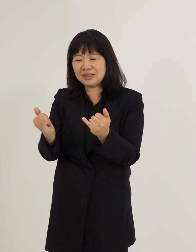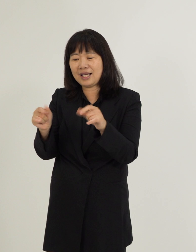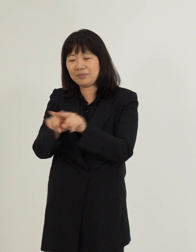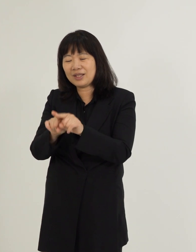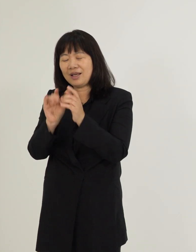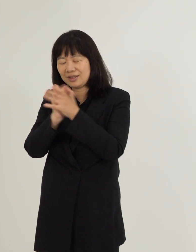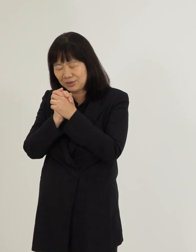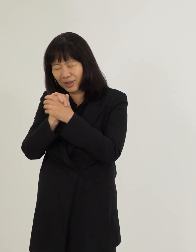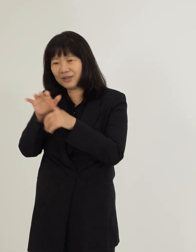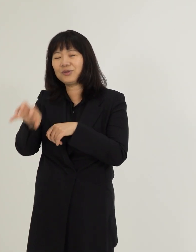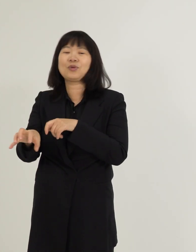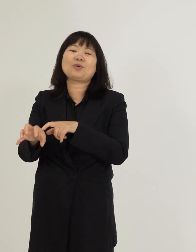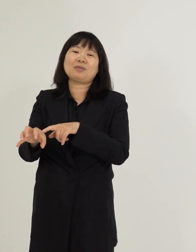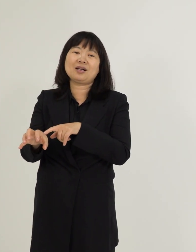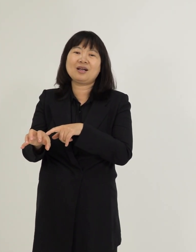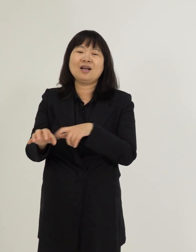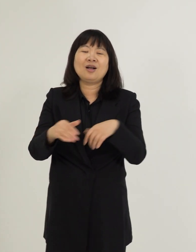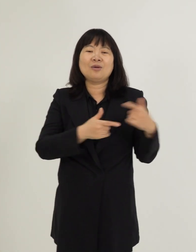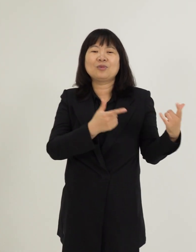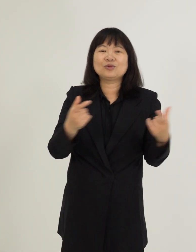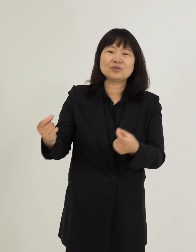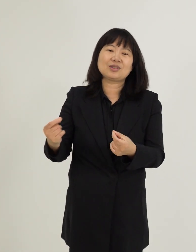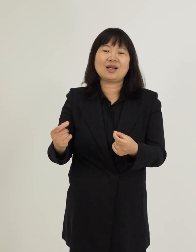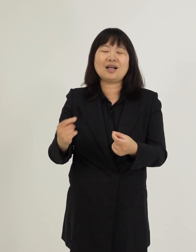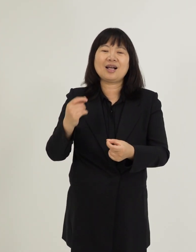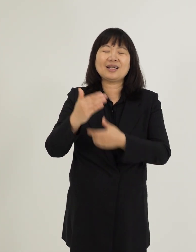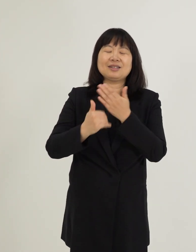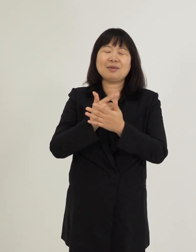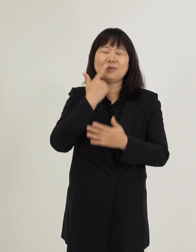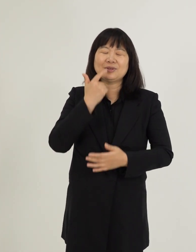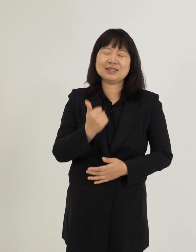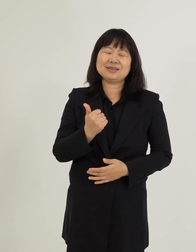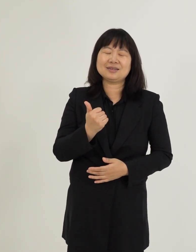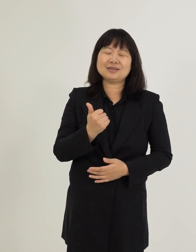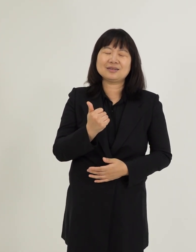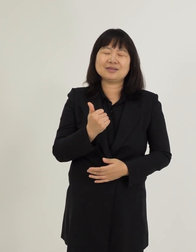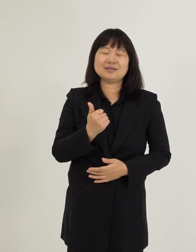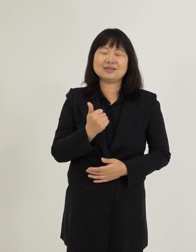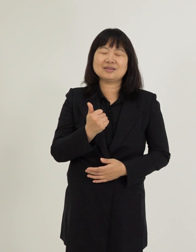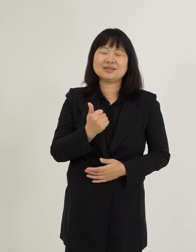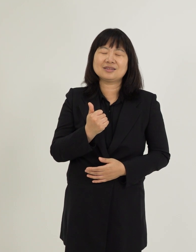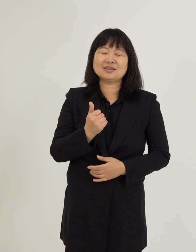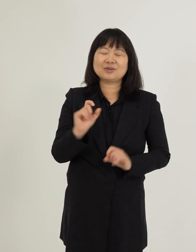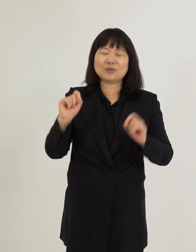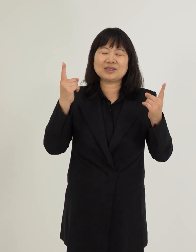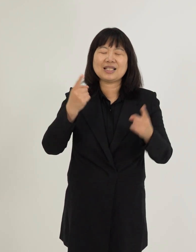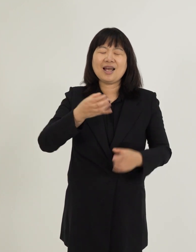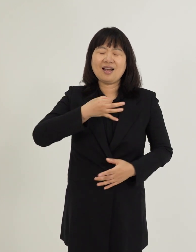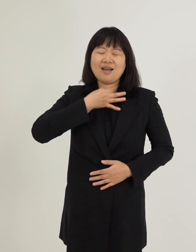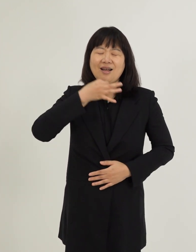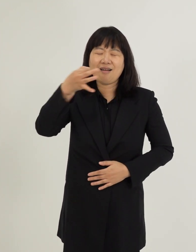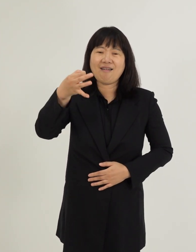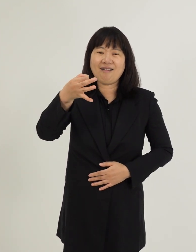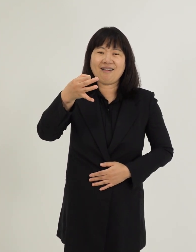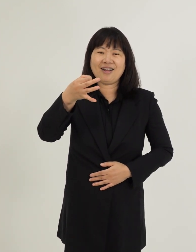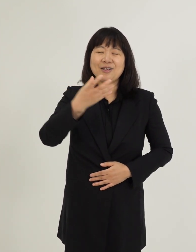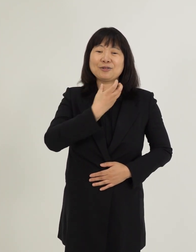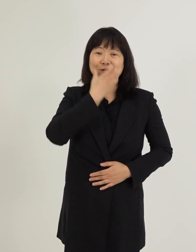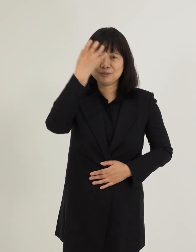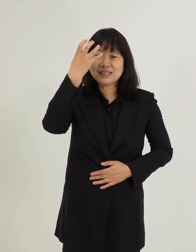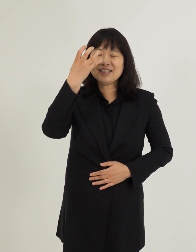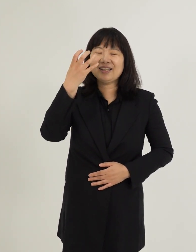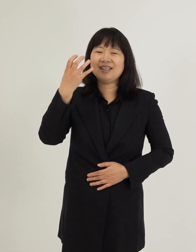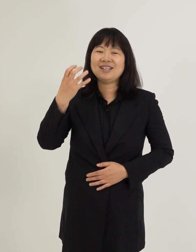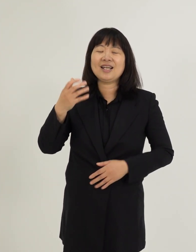한 주를 아버지로 노래케 하는 하나님의 꿈이 여기에 그리스도를 통해 어떻게